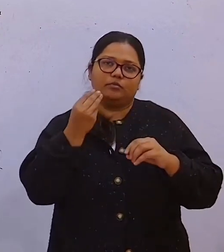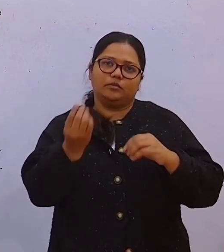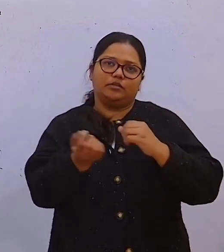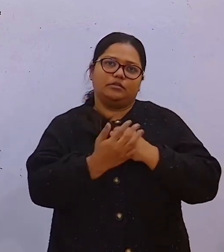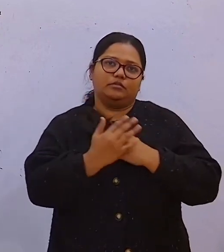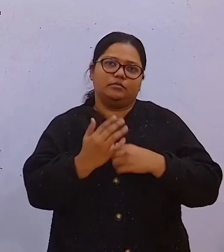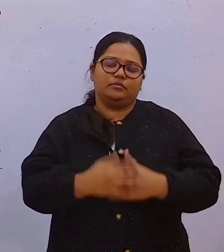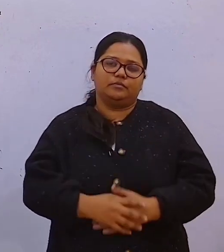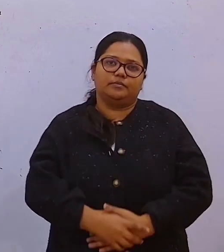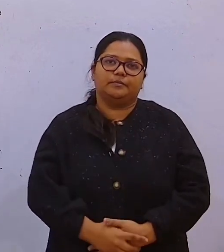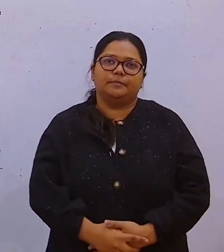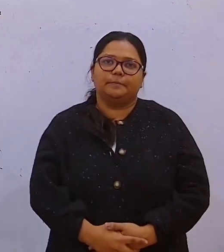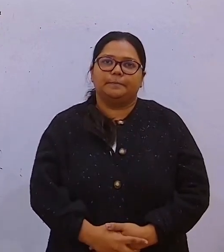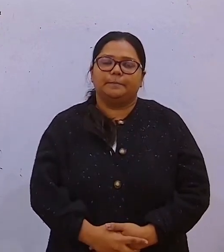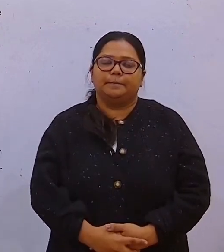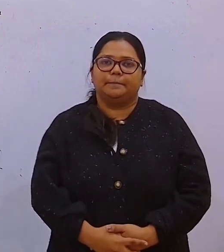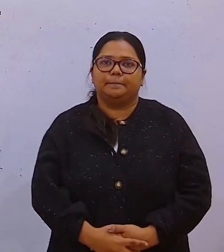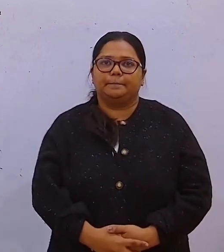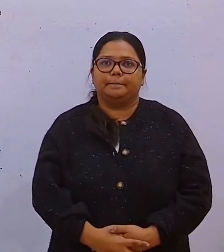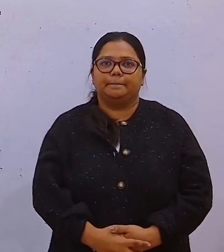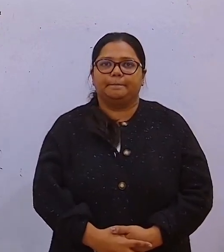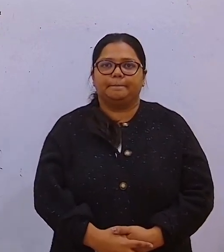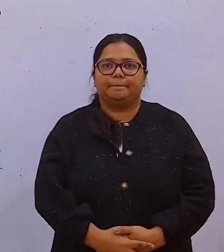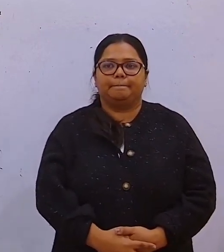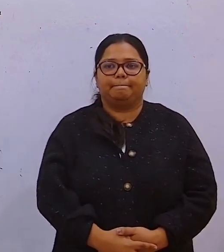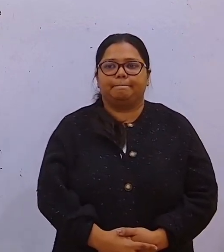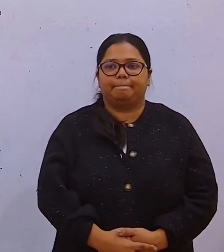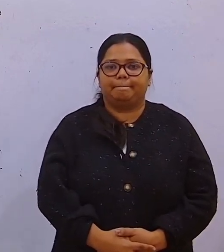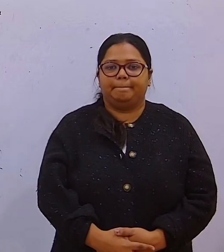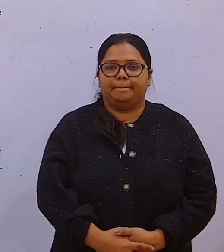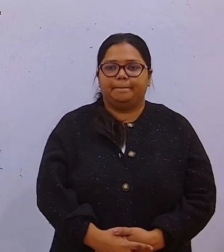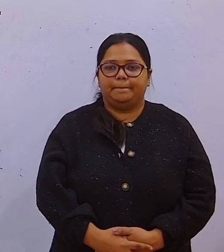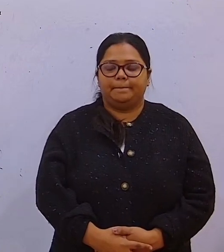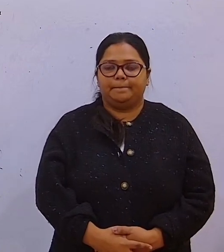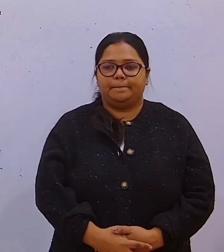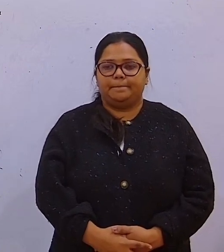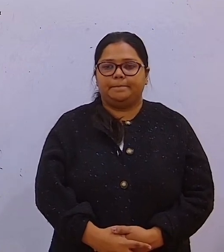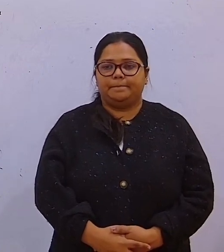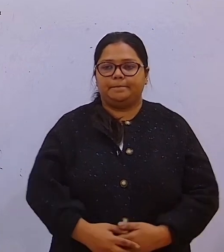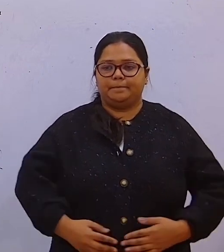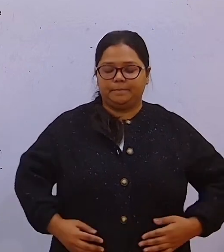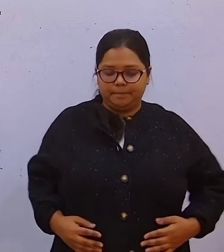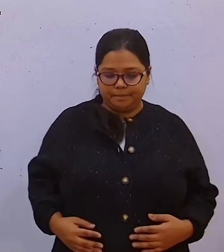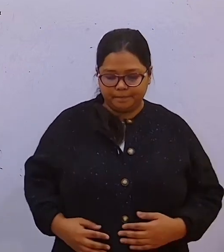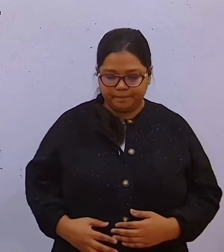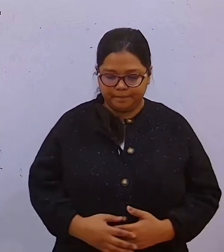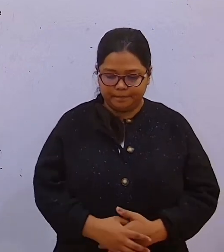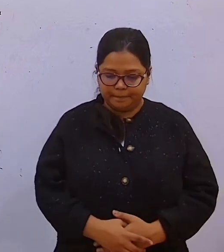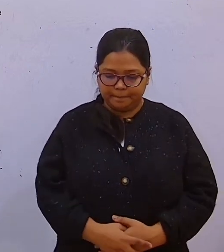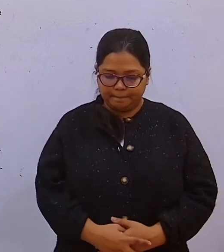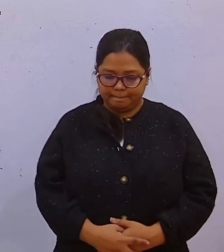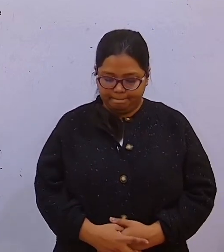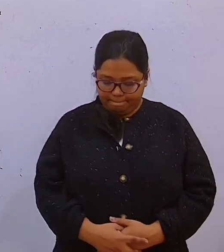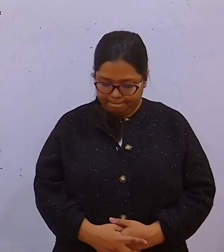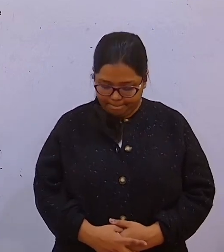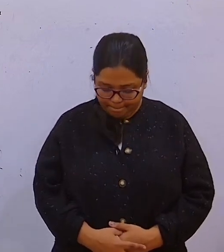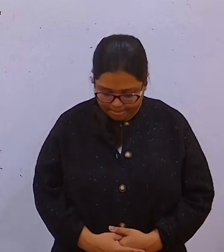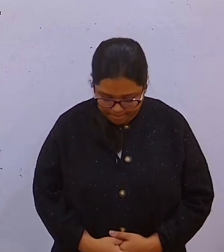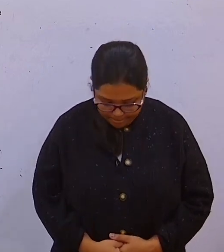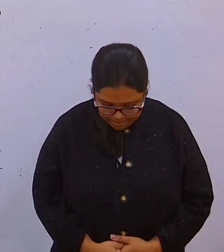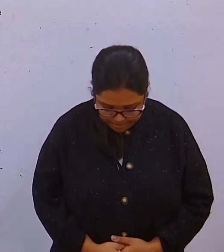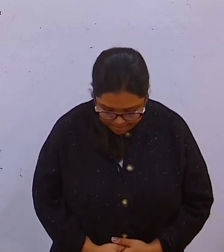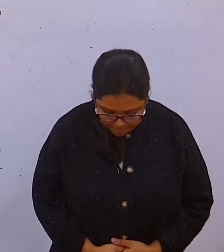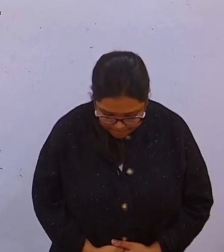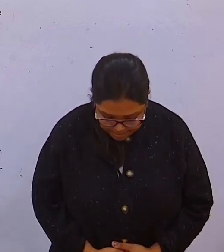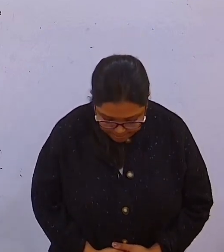तो मैं फिर से ये लाइन को रिपीट करूंगी। ये रूल समझ में आया तो मैं आगे बढ़ूंगी, मेरे को आप लोग को ये